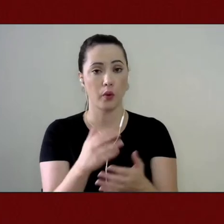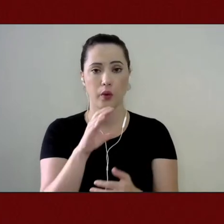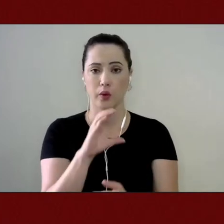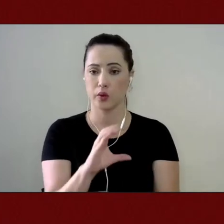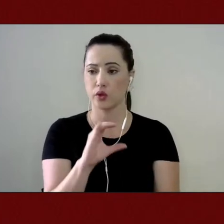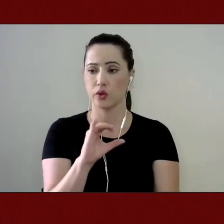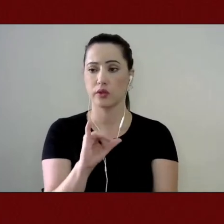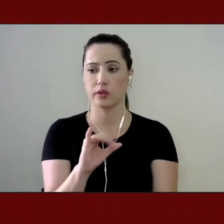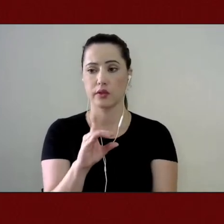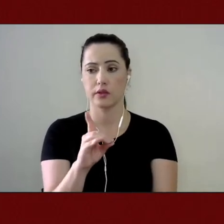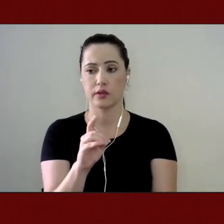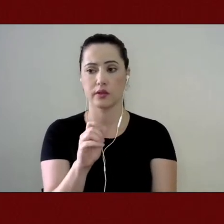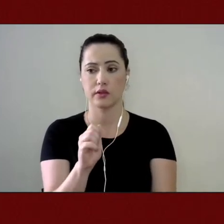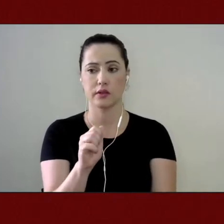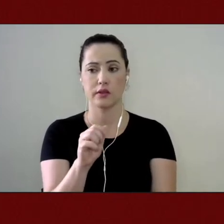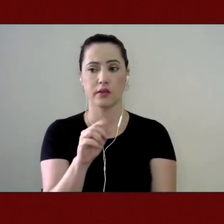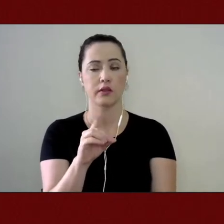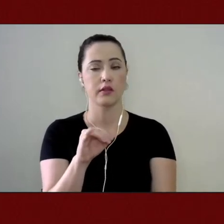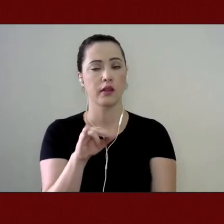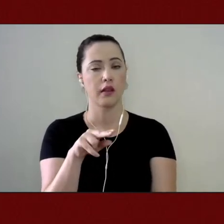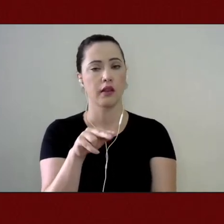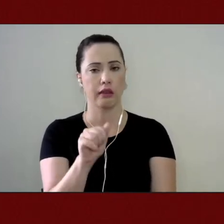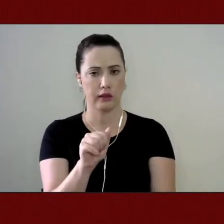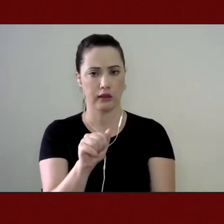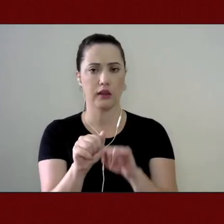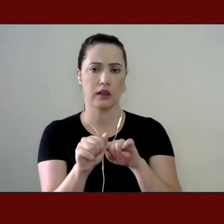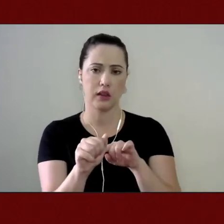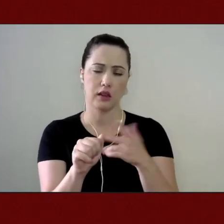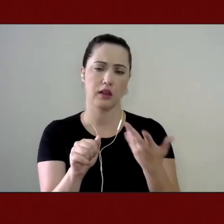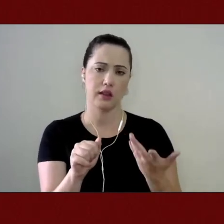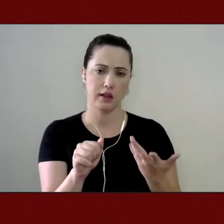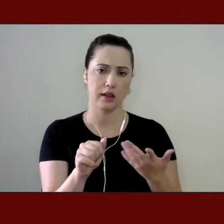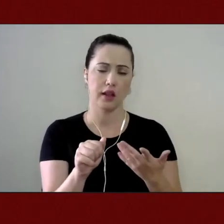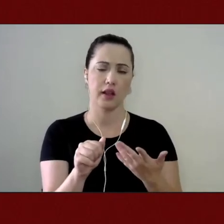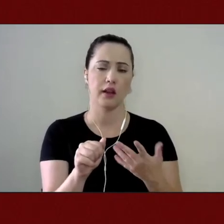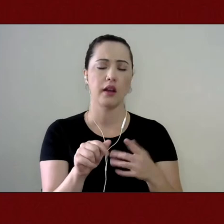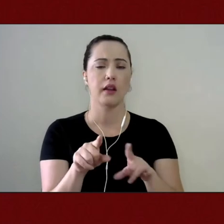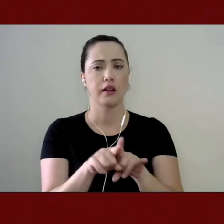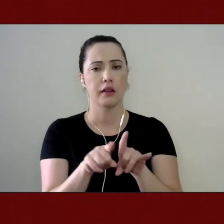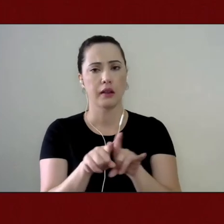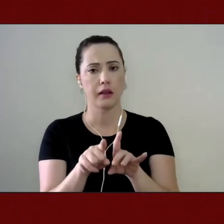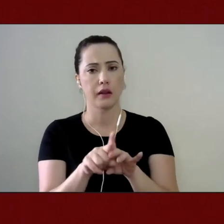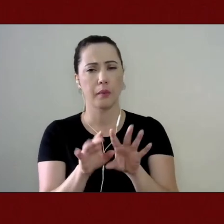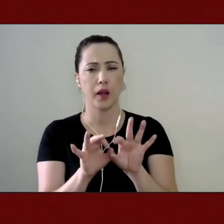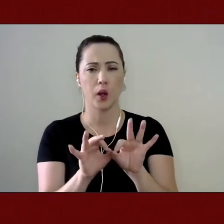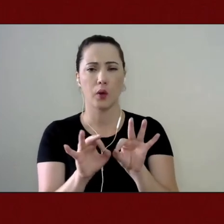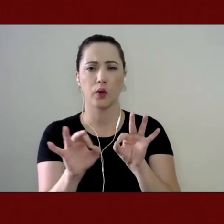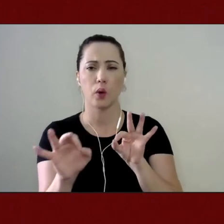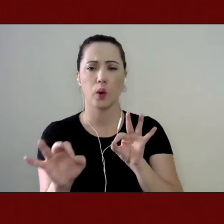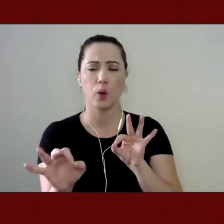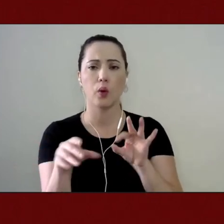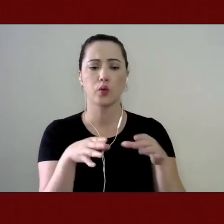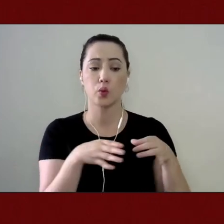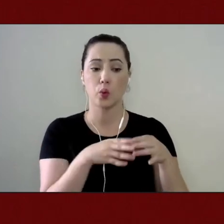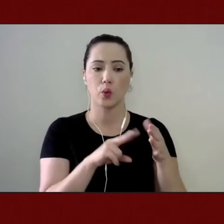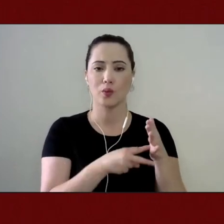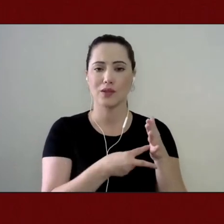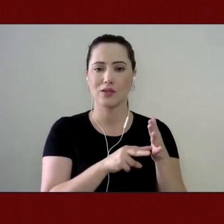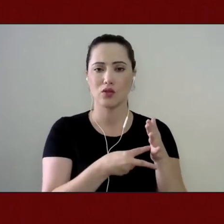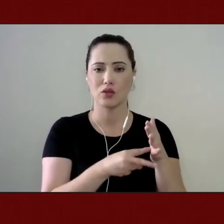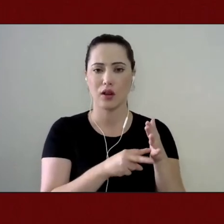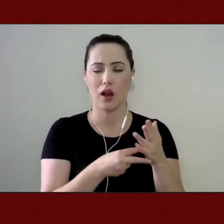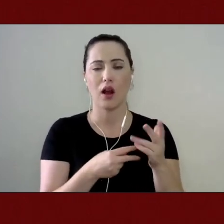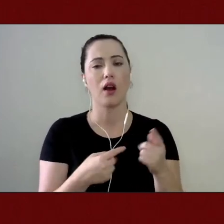também para trás essa organização sindical, que ainda é uma organização importante, em que pesem as mudanças ocorridas no